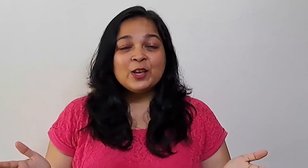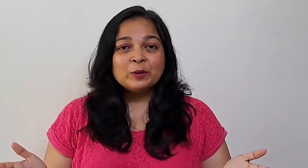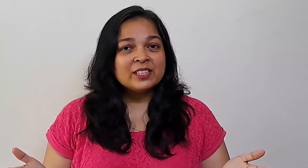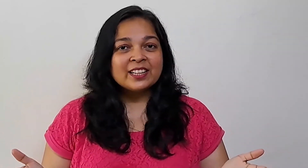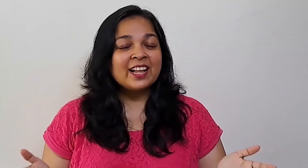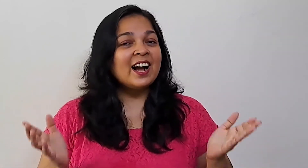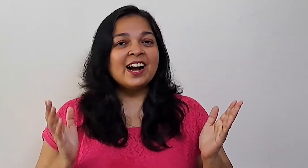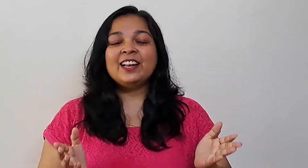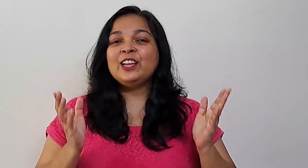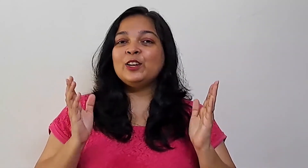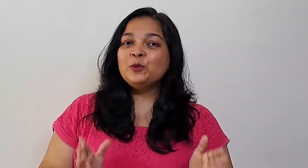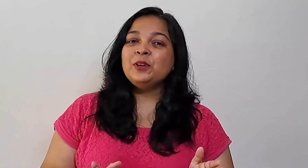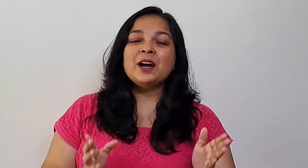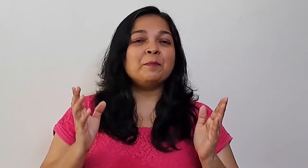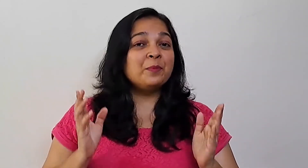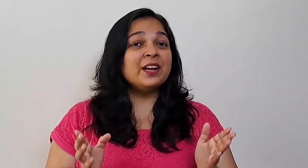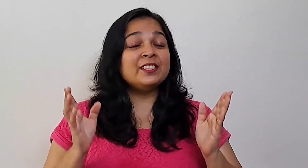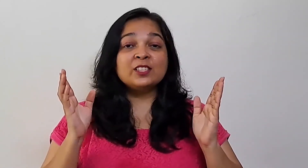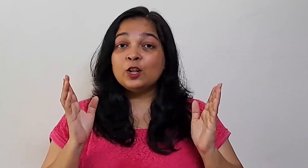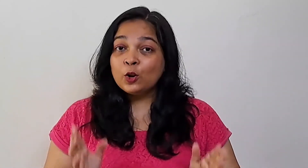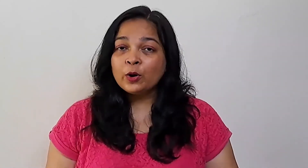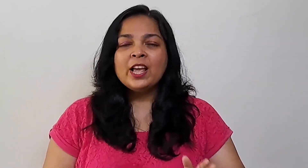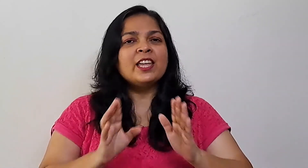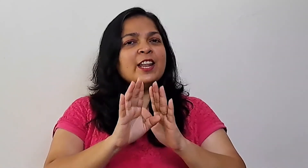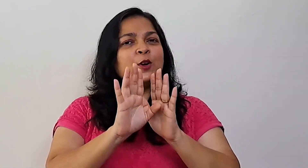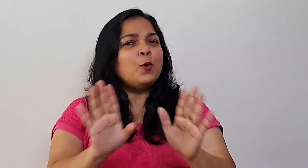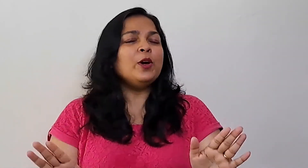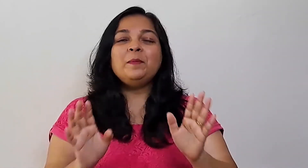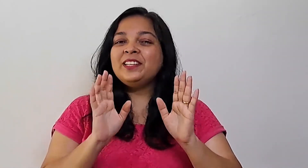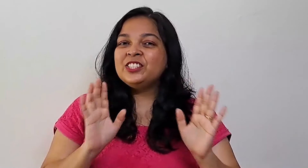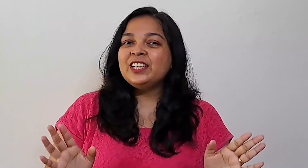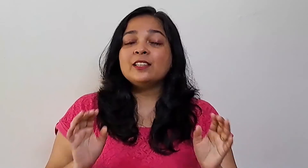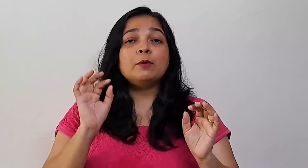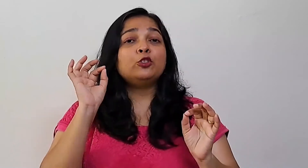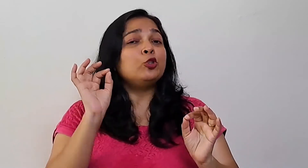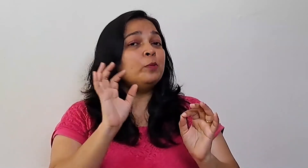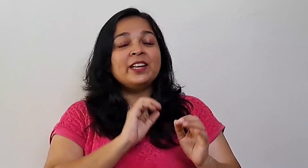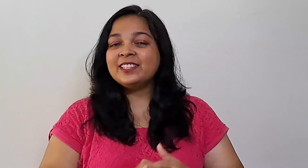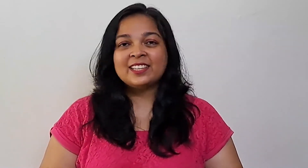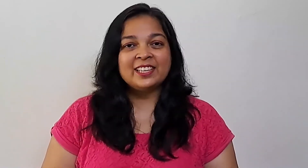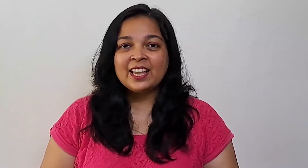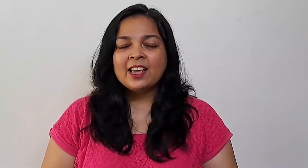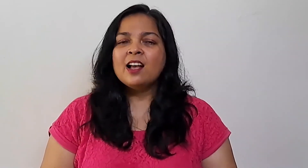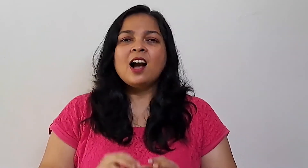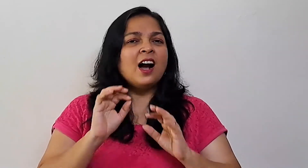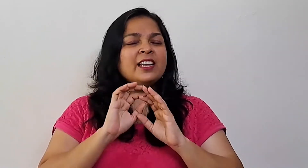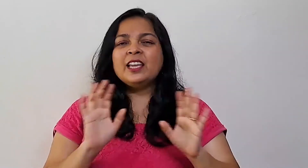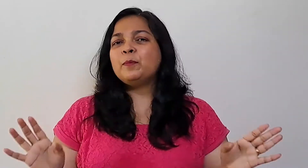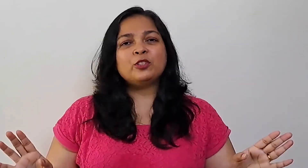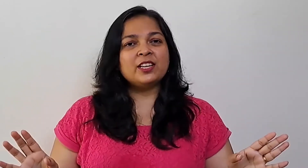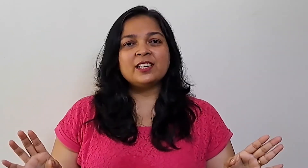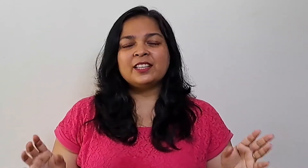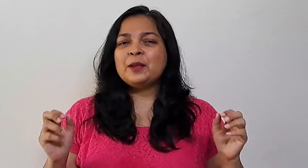भी सफल नहीं होवेगा। हालेलुया, प्रेज द लॉर्ड। यानी कि मतलब कोई भी चीज सानू चीज छू भी नहीं